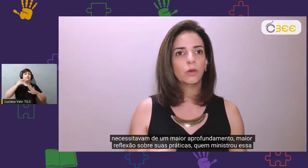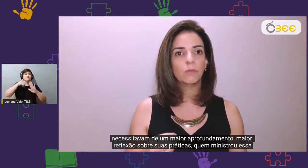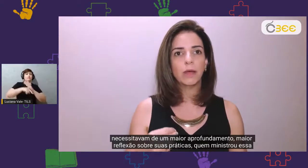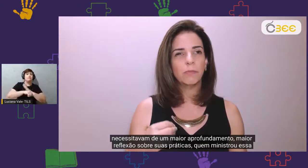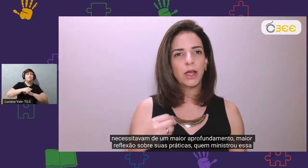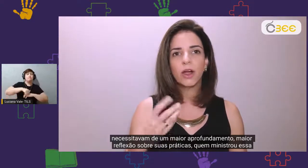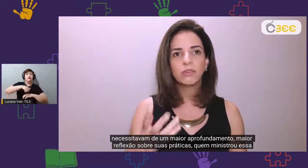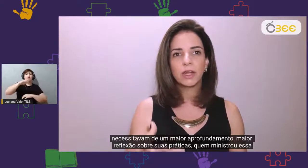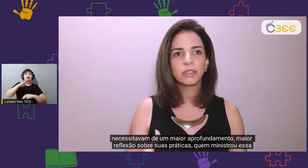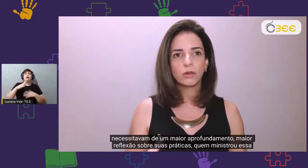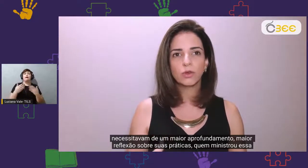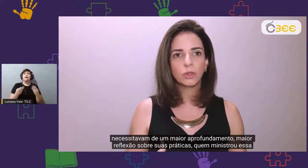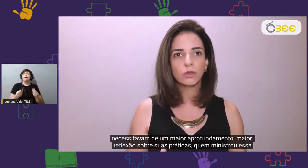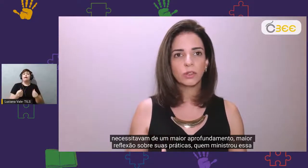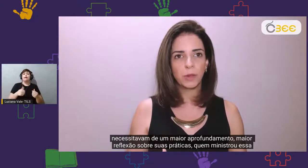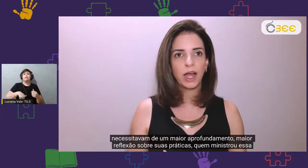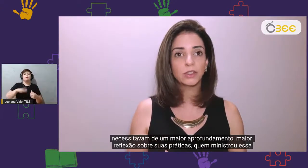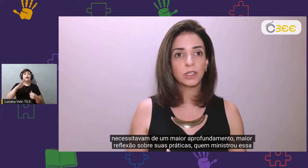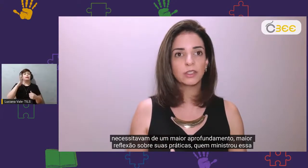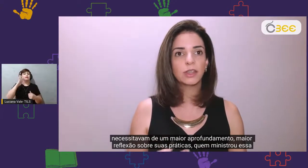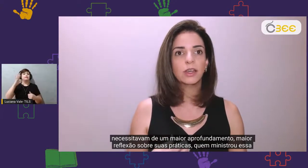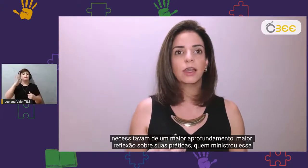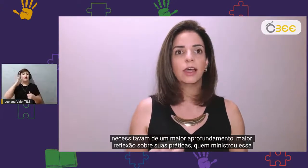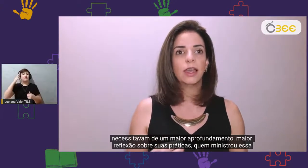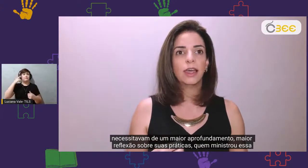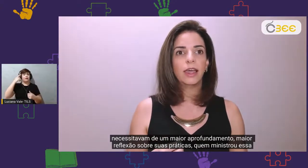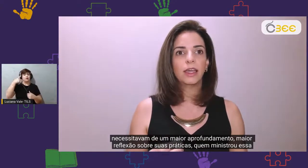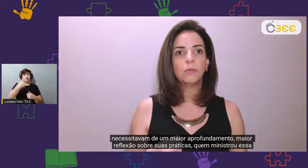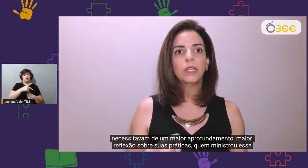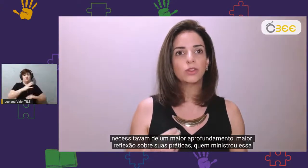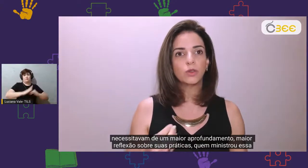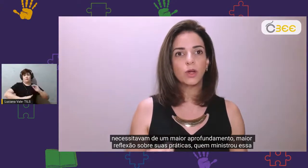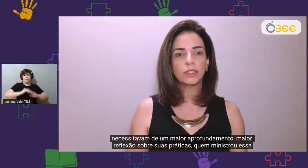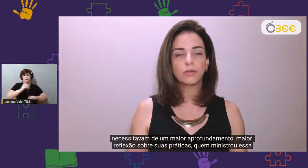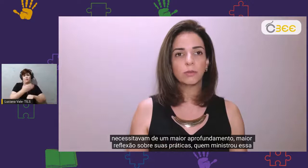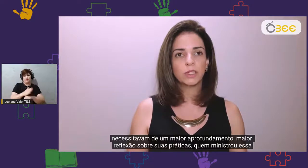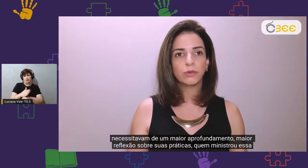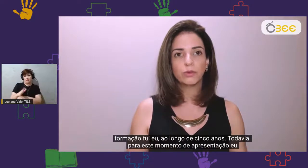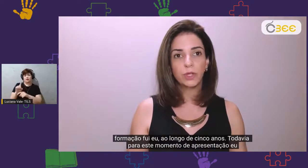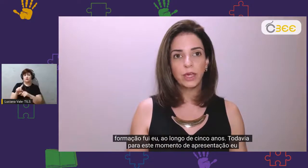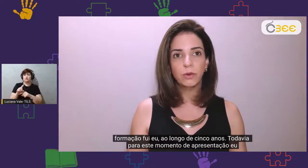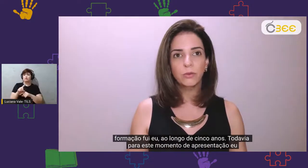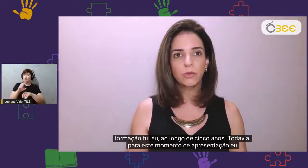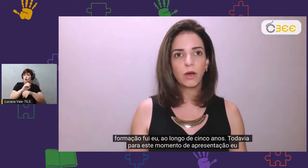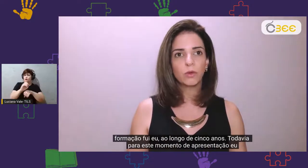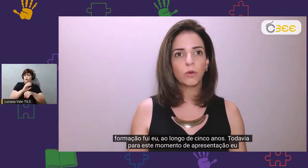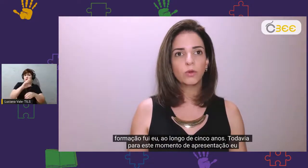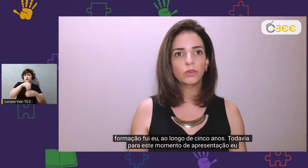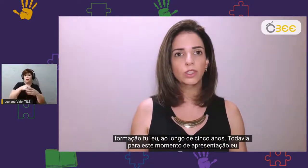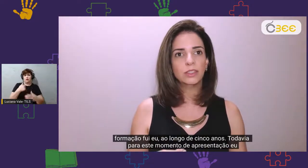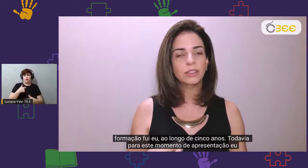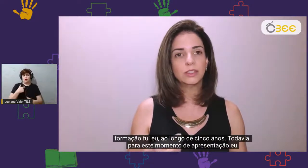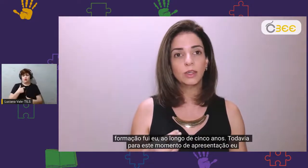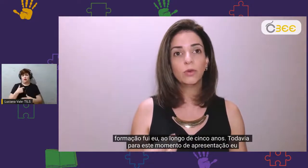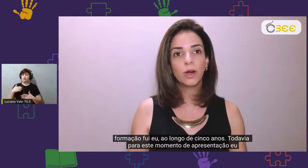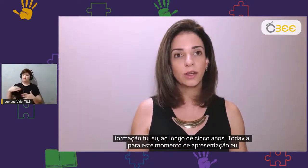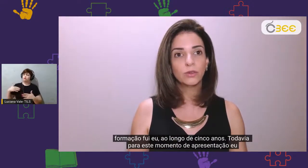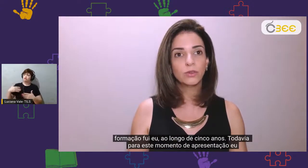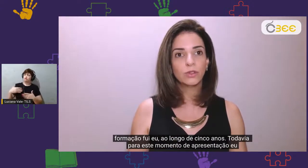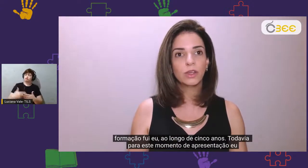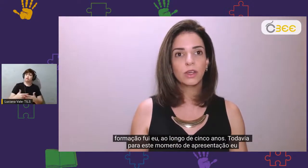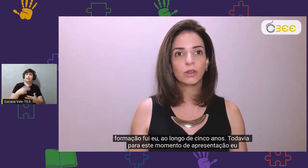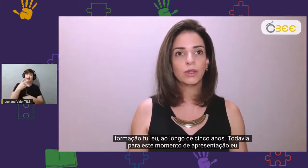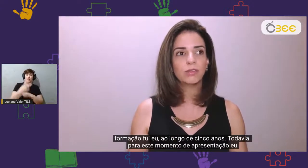aprofundamento, uma maior reflexão sobre suas práticas. Quem ministrou essa formação fui eu, ao longo de